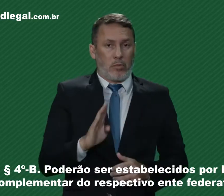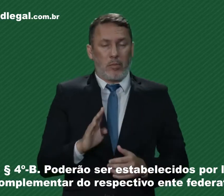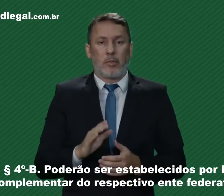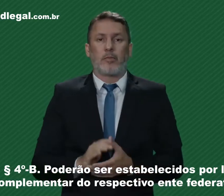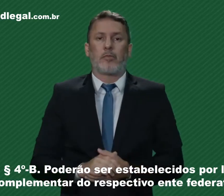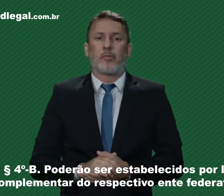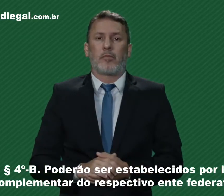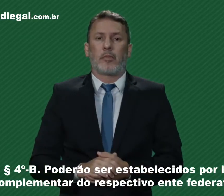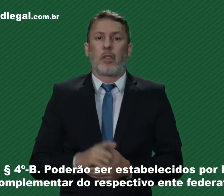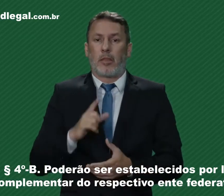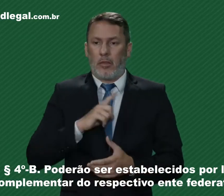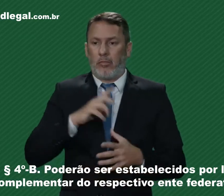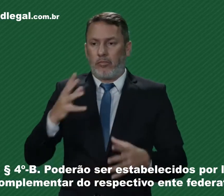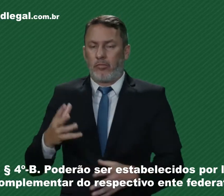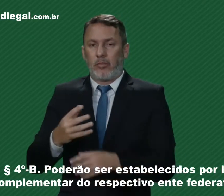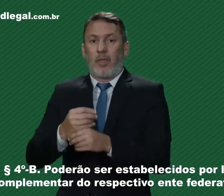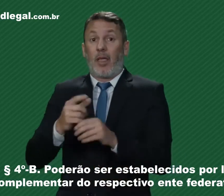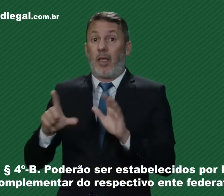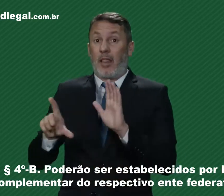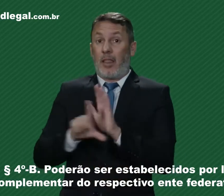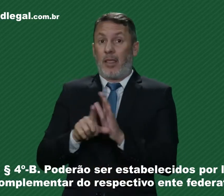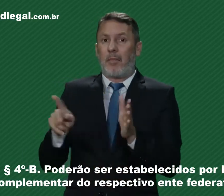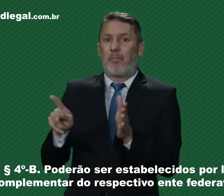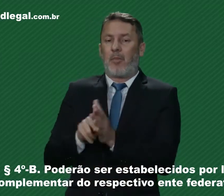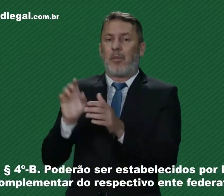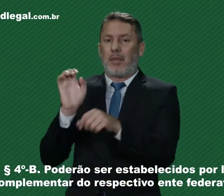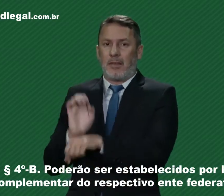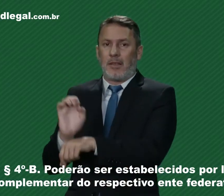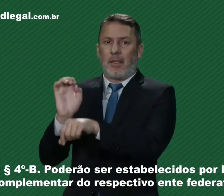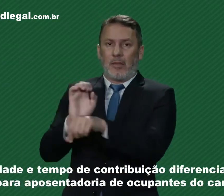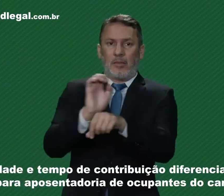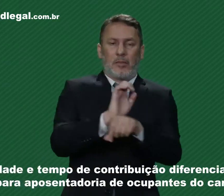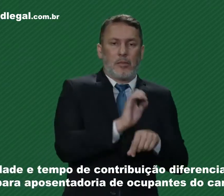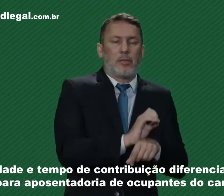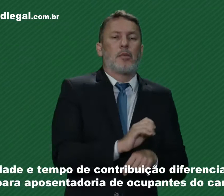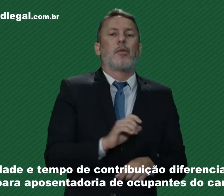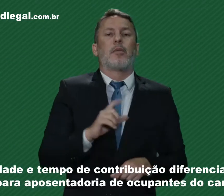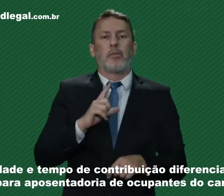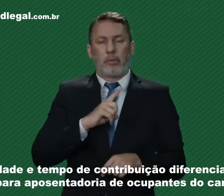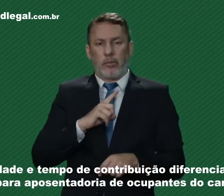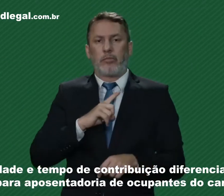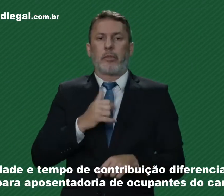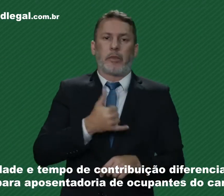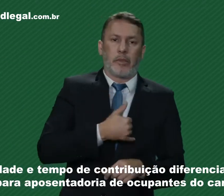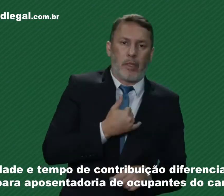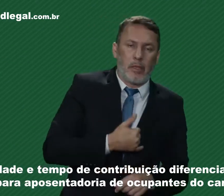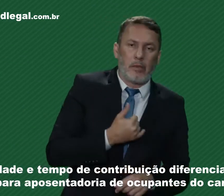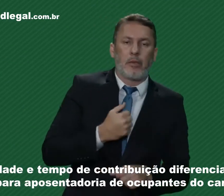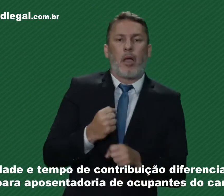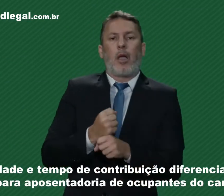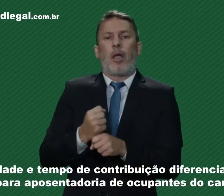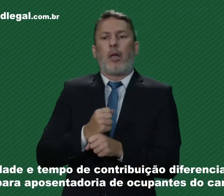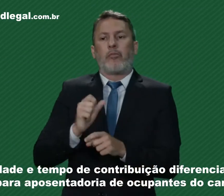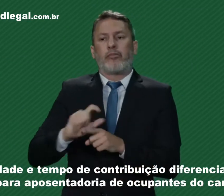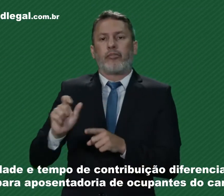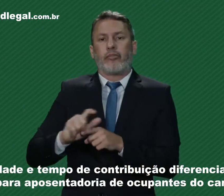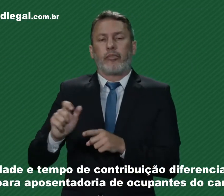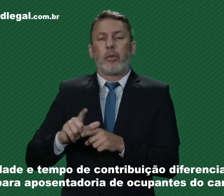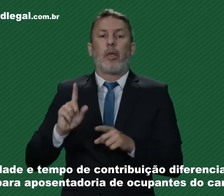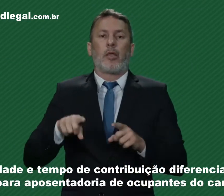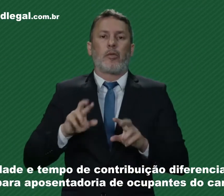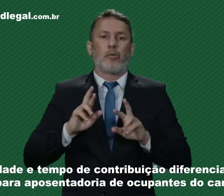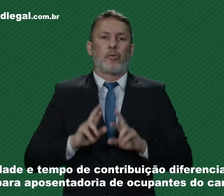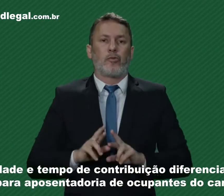ser estabelecidos por lei complementar do respectivo ente federativo idade e tempo de contribuição diferenciados para